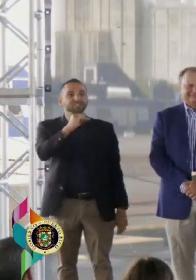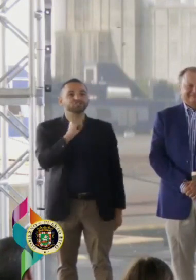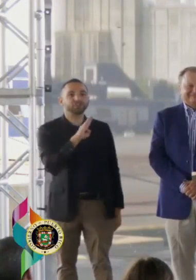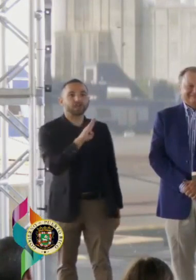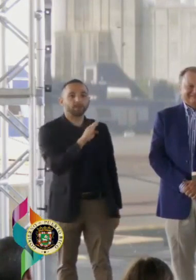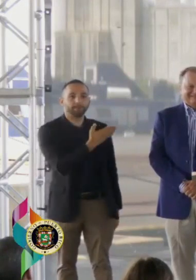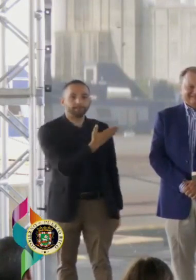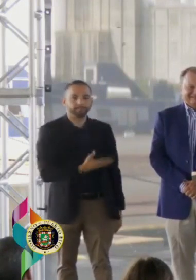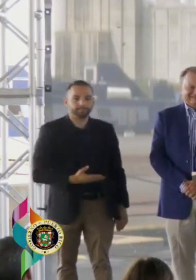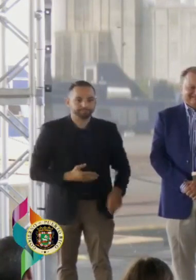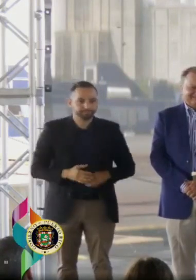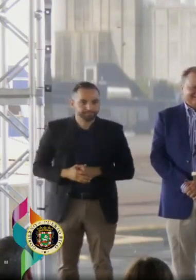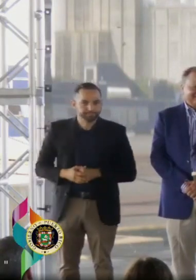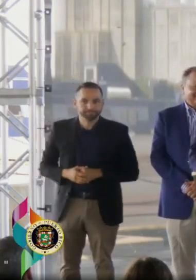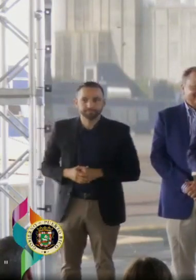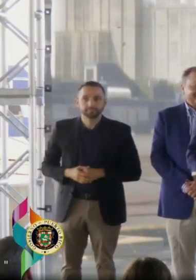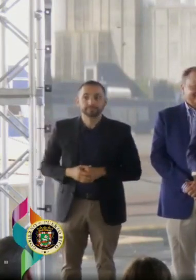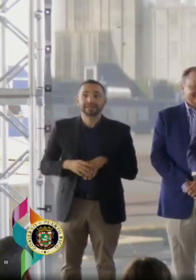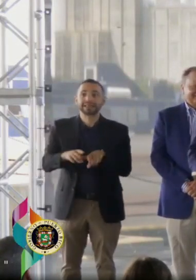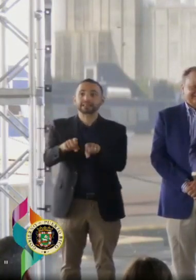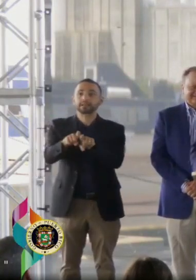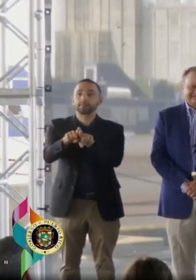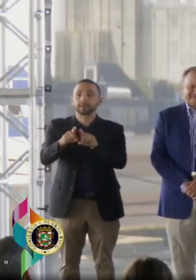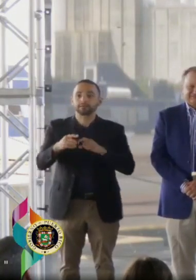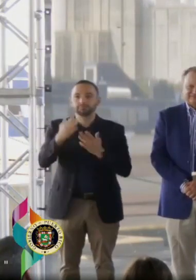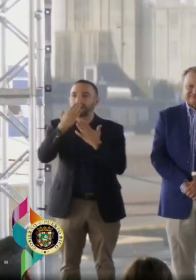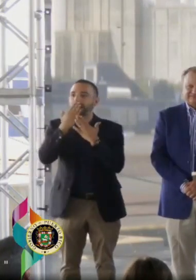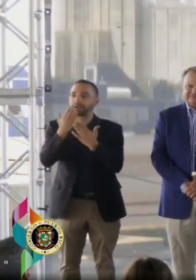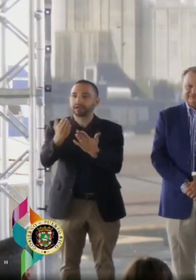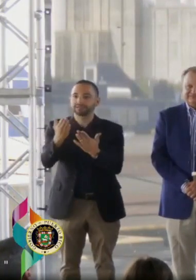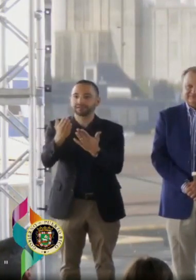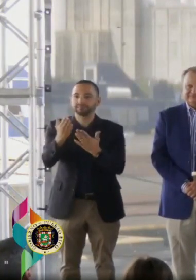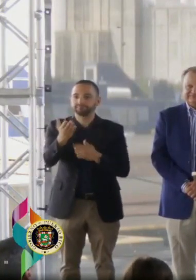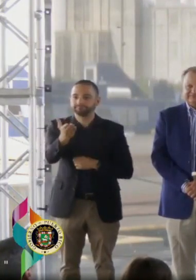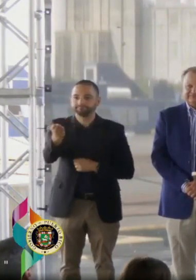Jacob De igual forma agadez